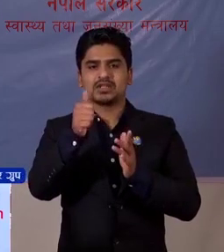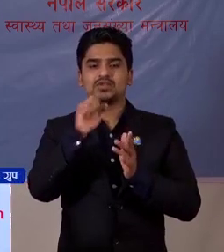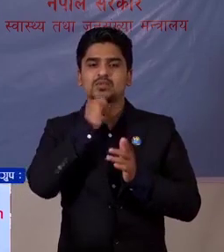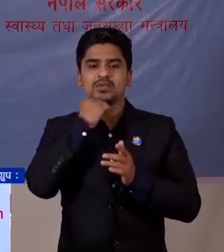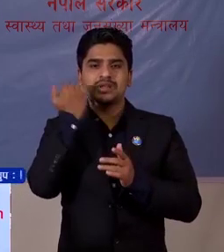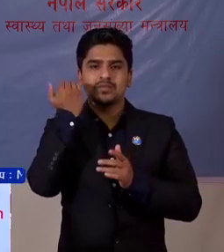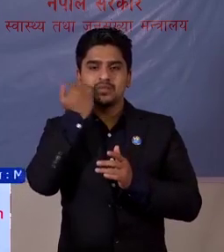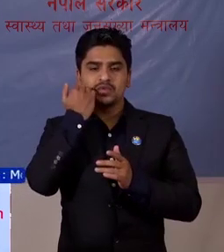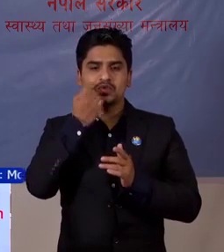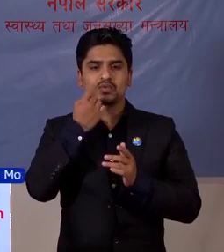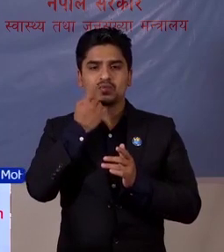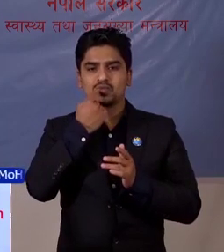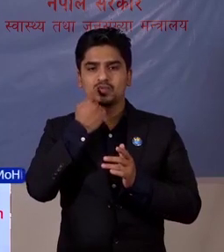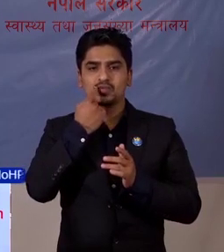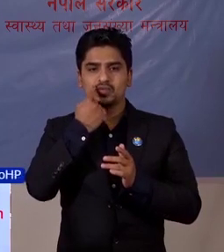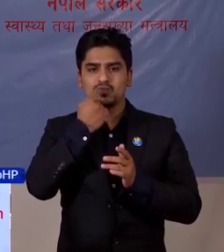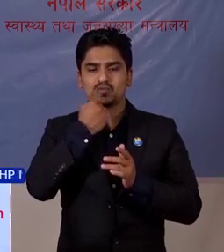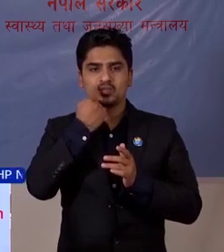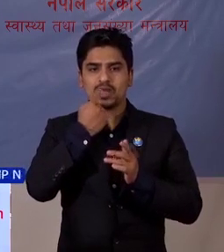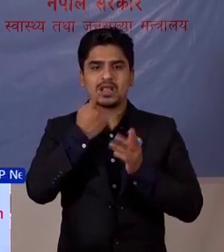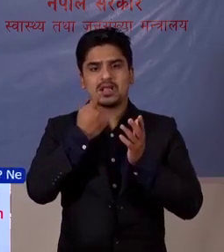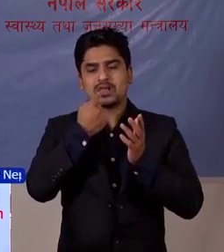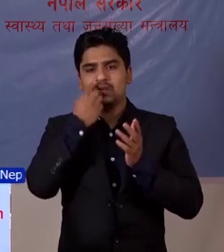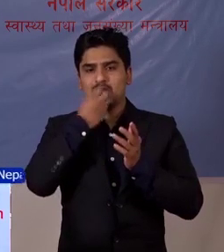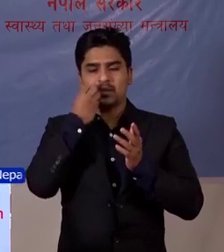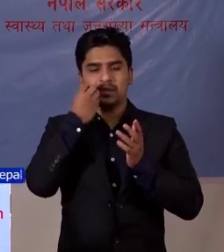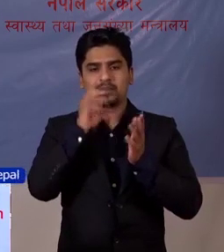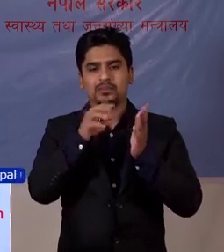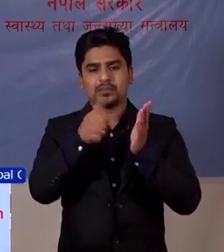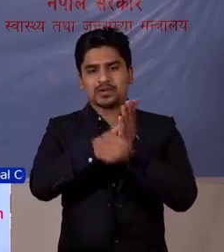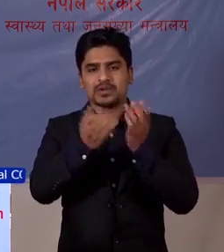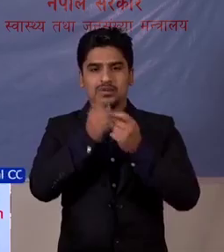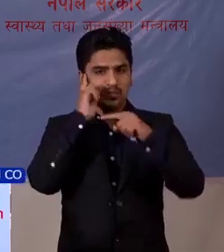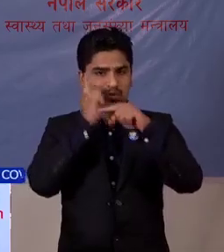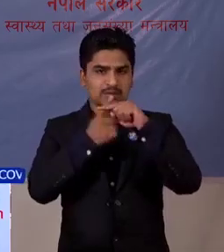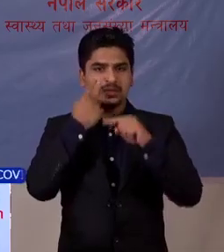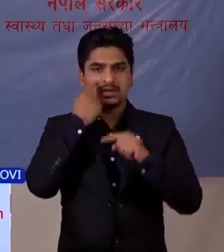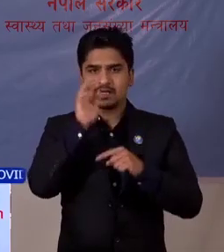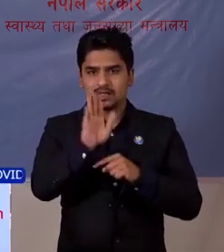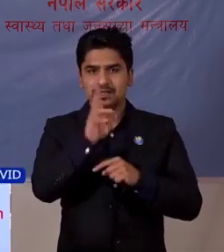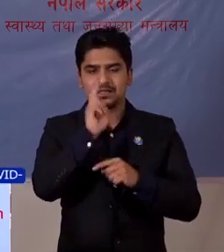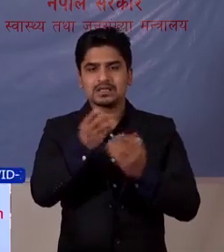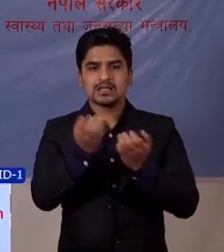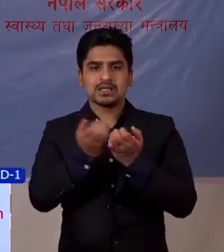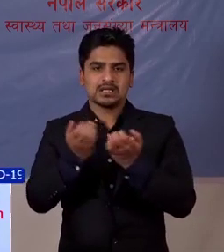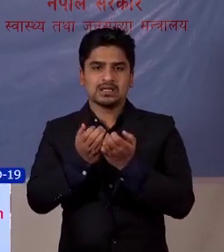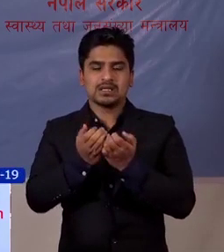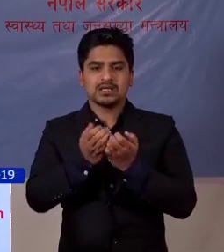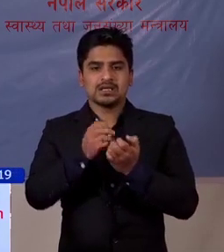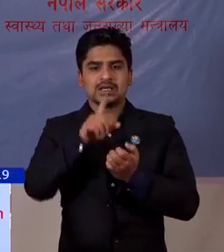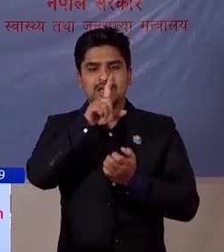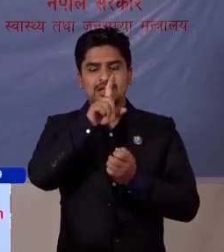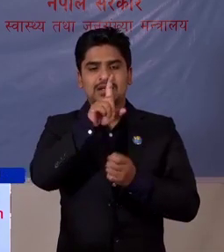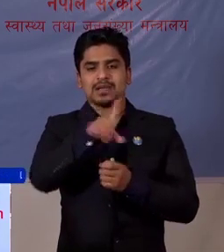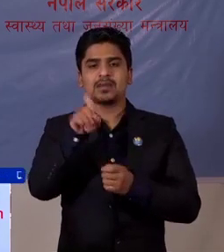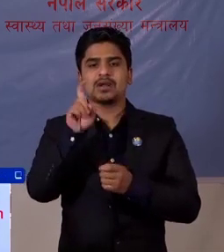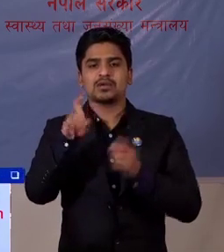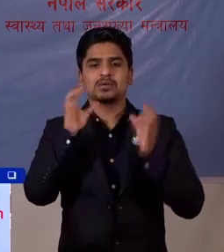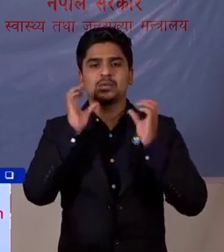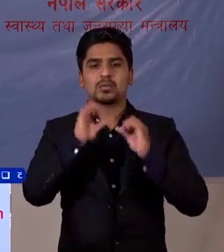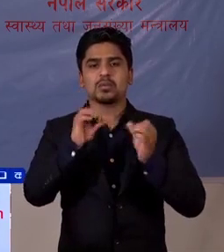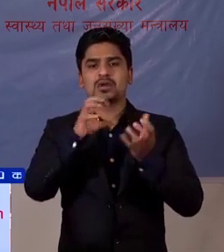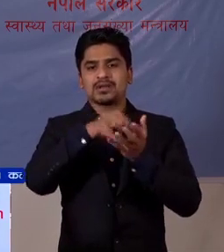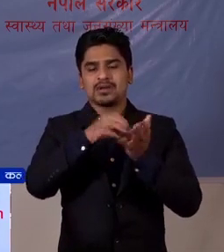स्वाब नमुना परीक्षण एनपिएचएलमा गर्दा पोजिटिभ देखिएको छ। त्यसै गरी नेपालगञ्जको